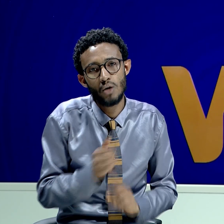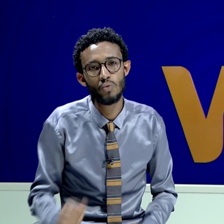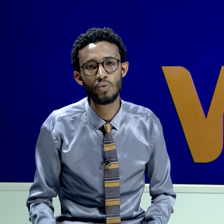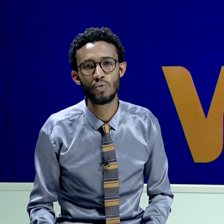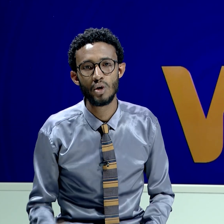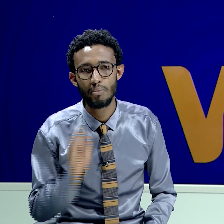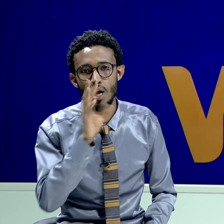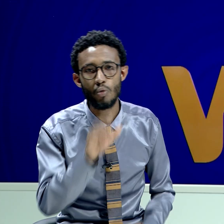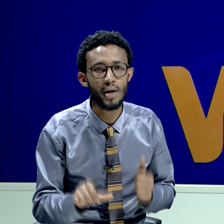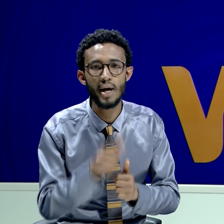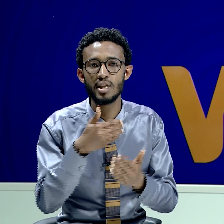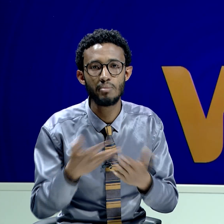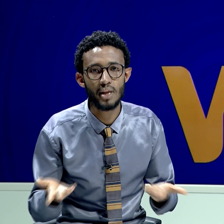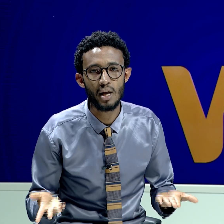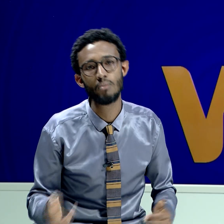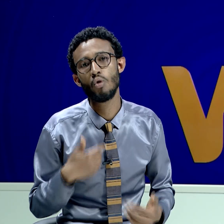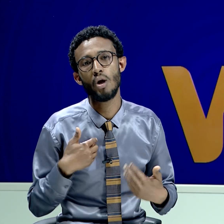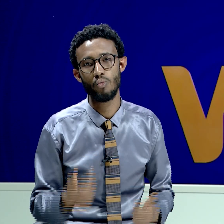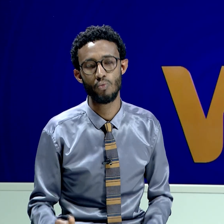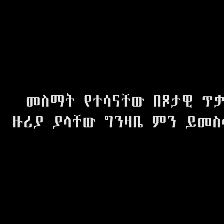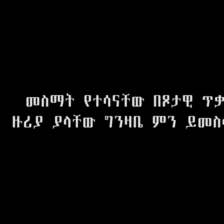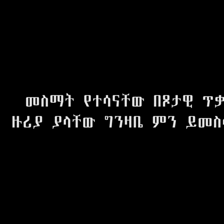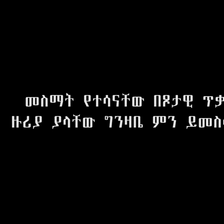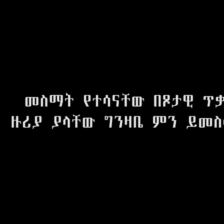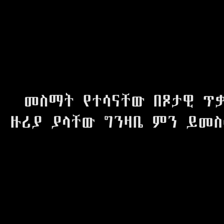أقوله بناكو أدا غير سبناي بلوي أقوله